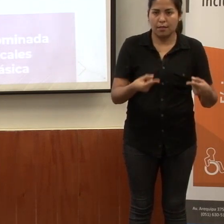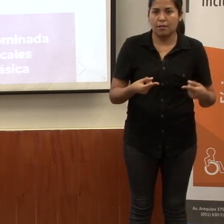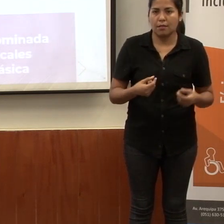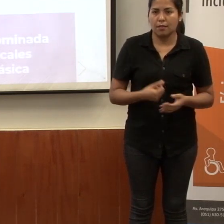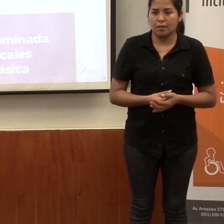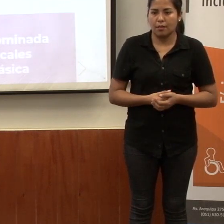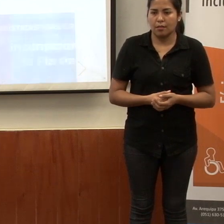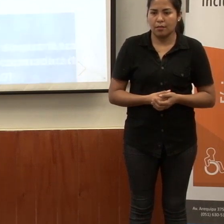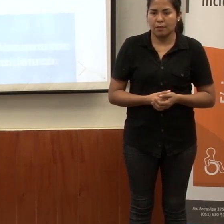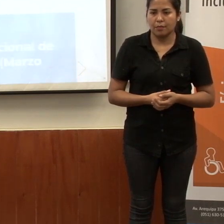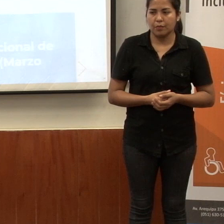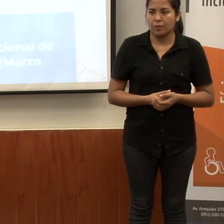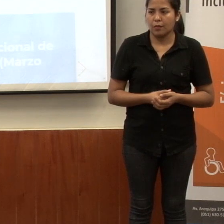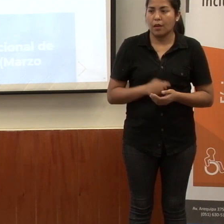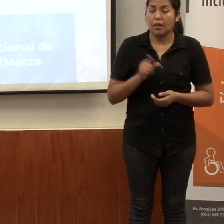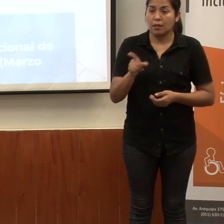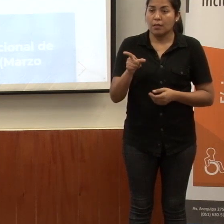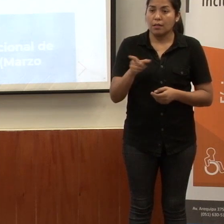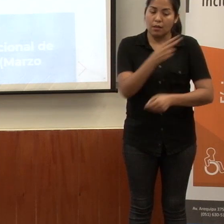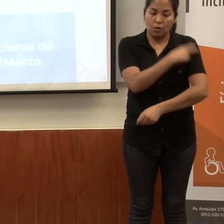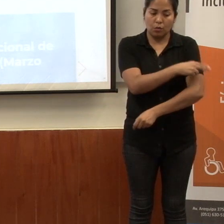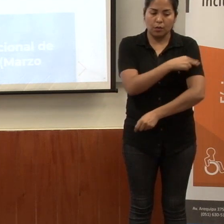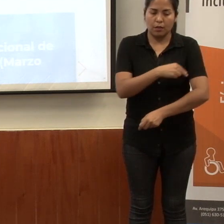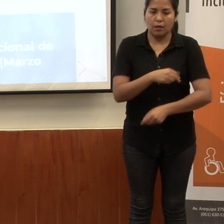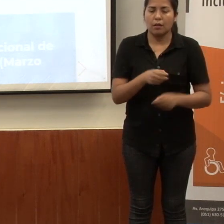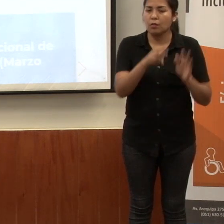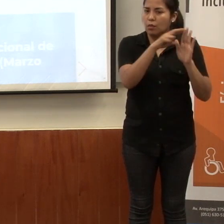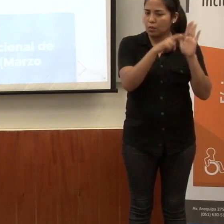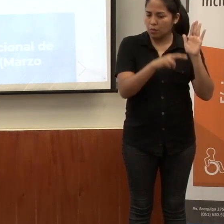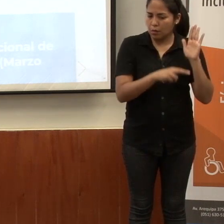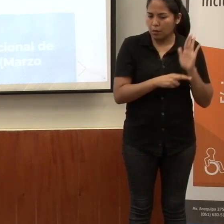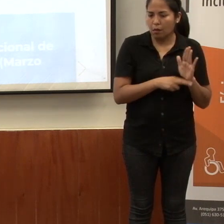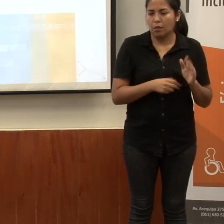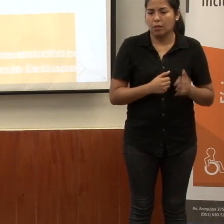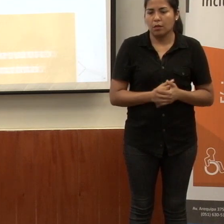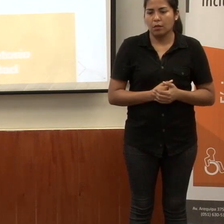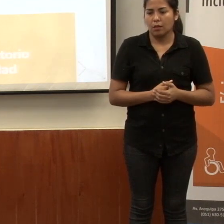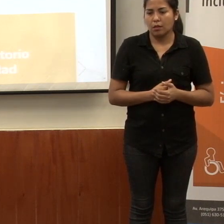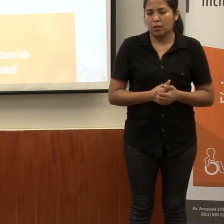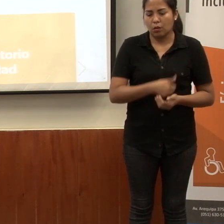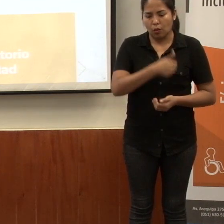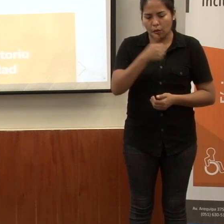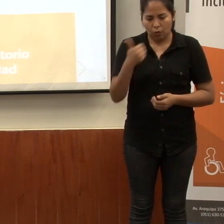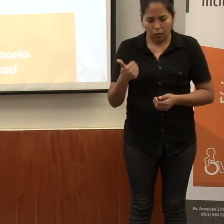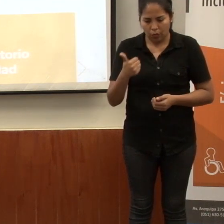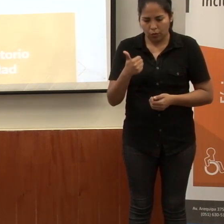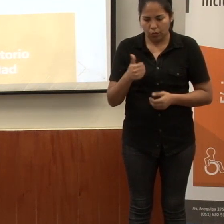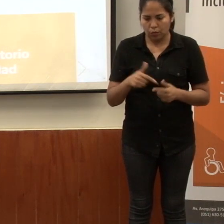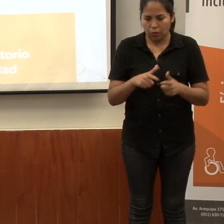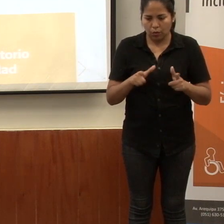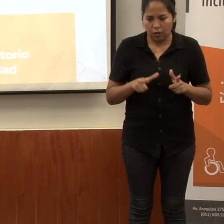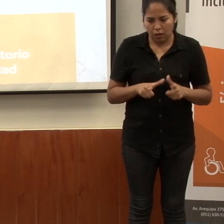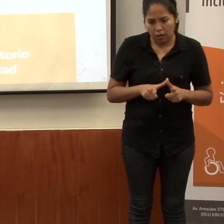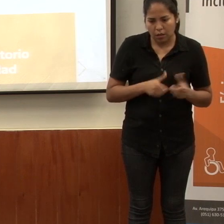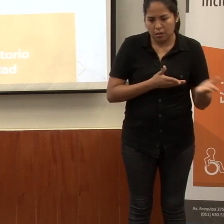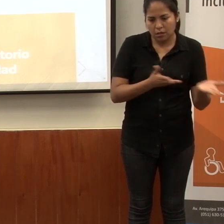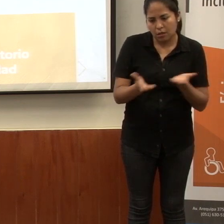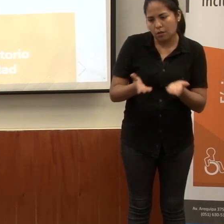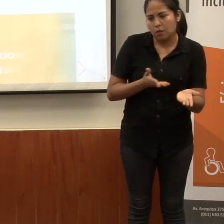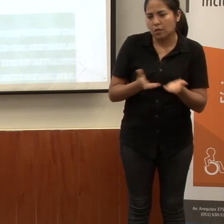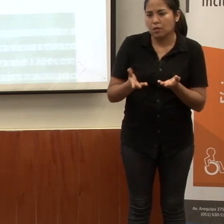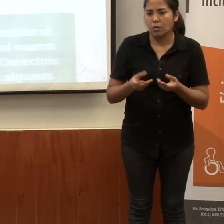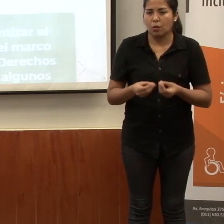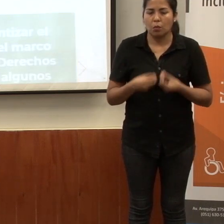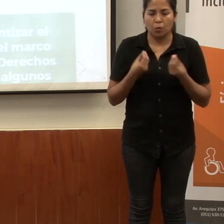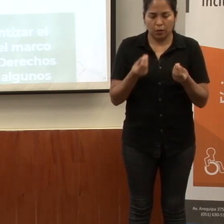Vamos a hacer la normativa para poder otorgar a que los otros establecimientos que se llamen servicios de rehabilitación